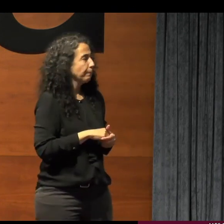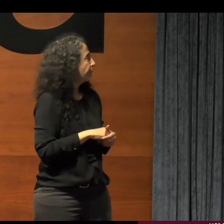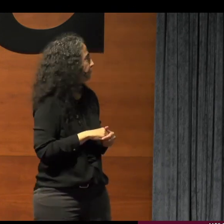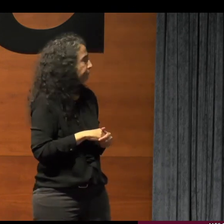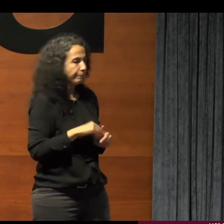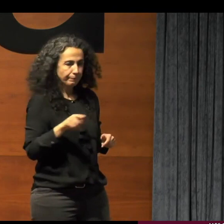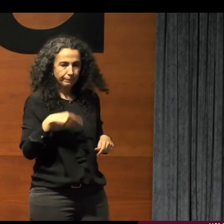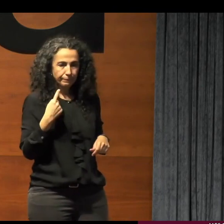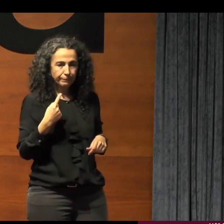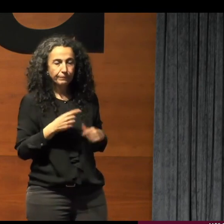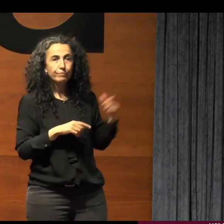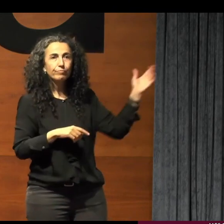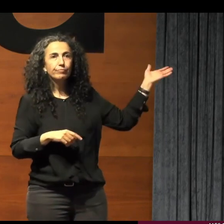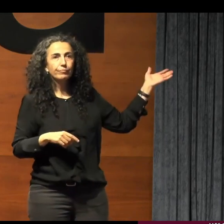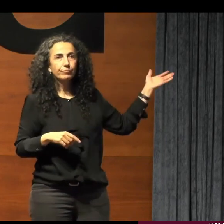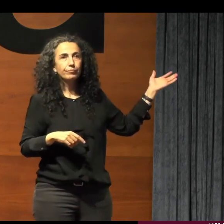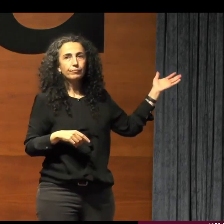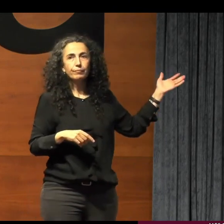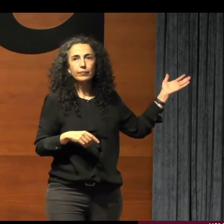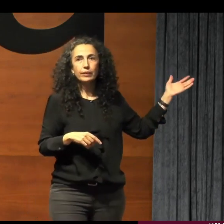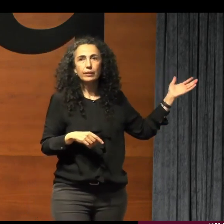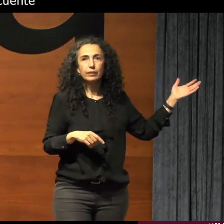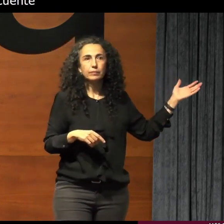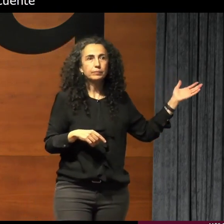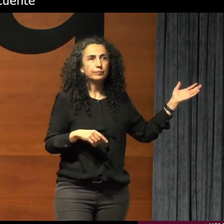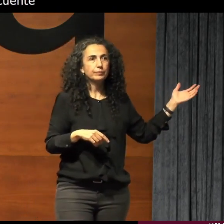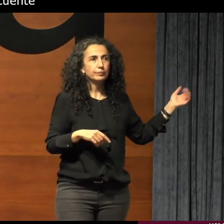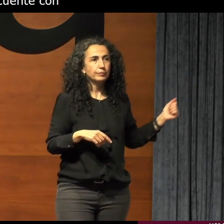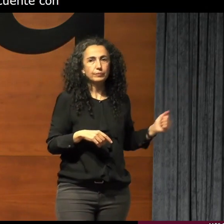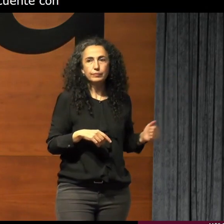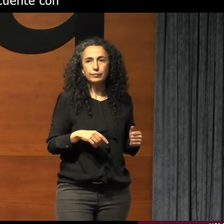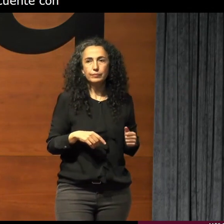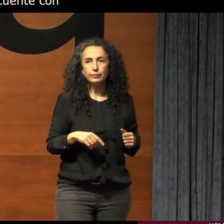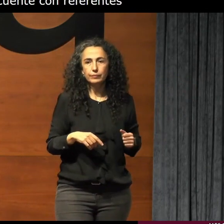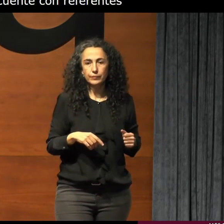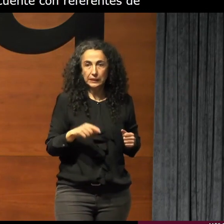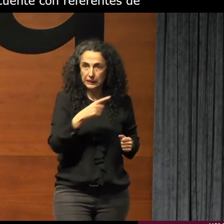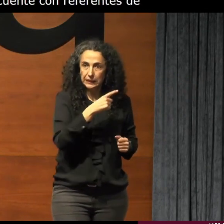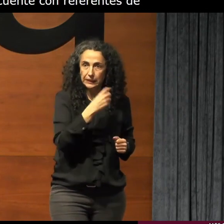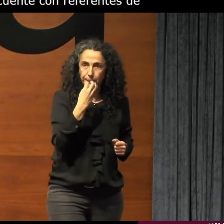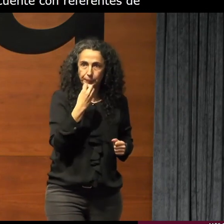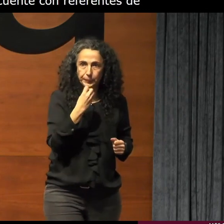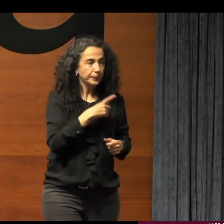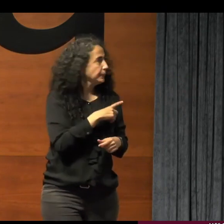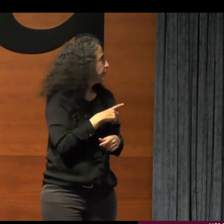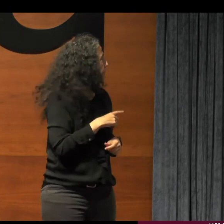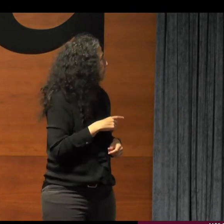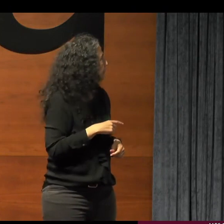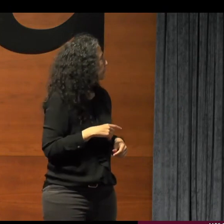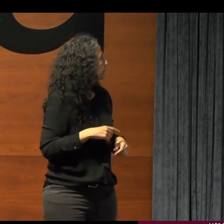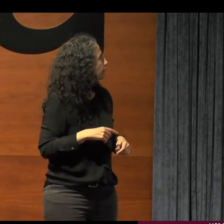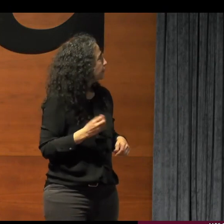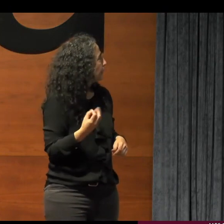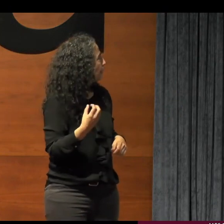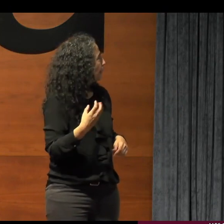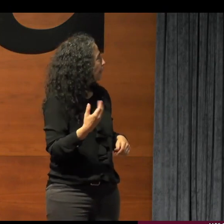referentes de personas sordas dentro de este campo, como son, por ejemplo, las que tenéis aquí.